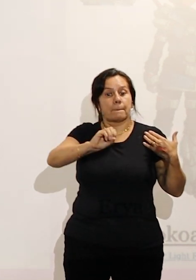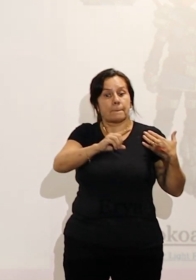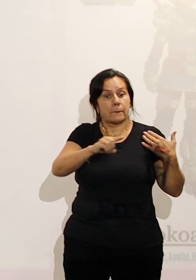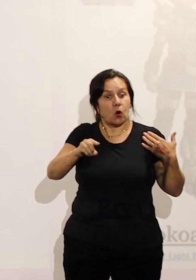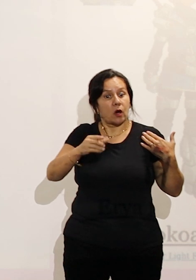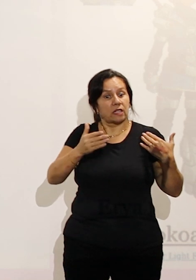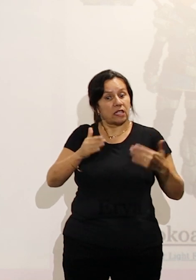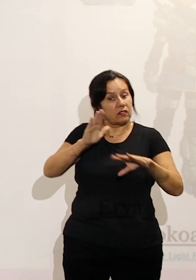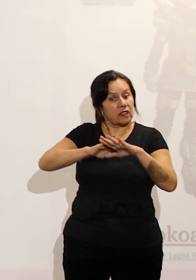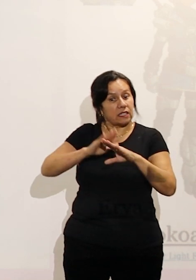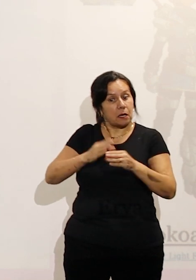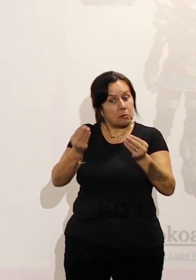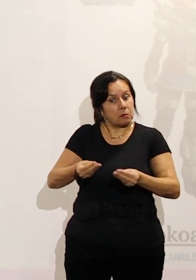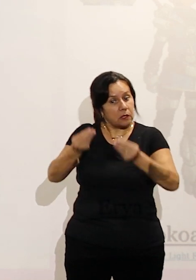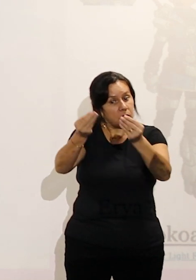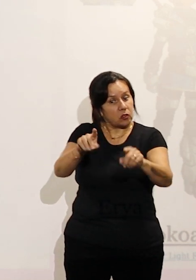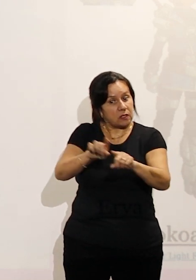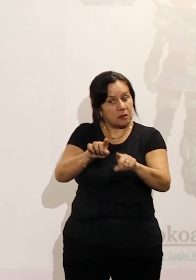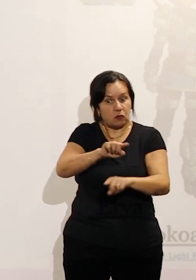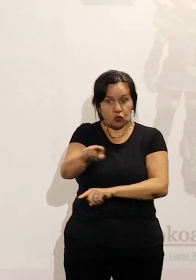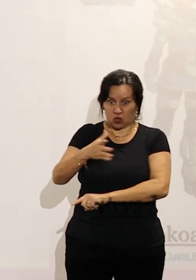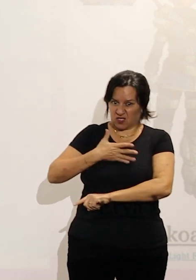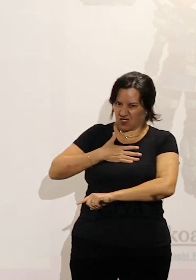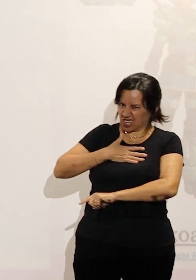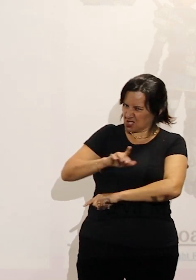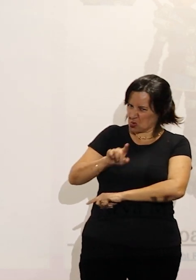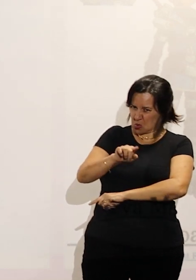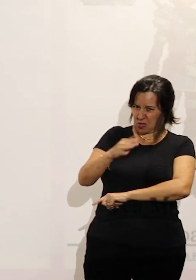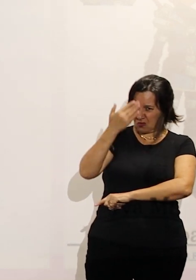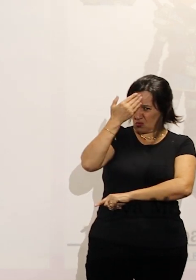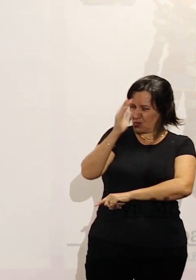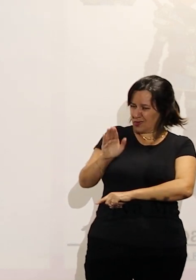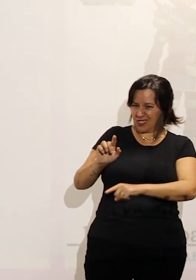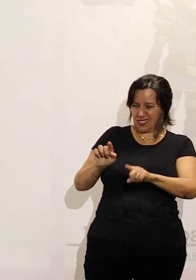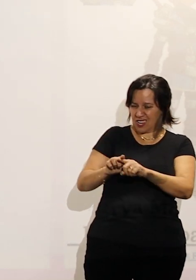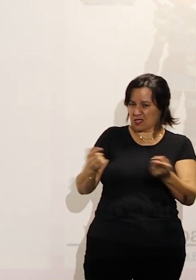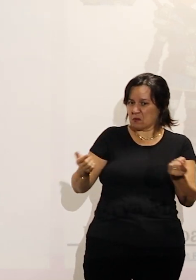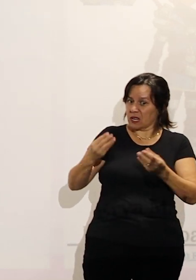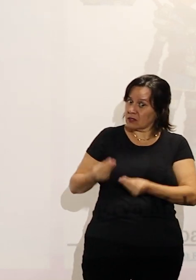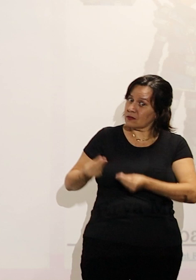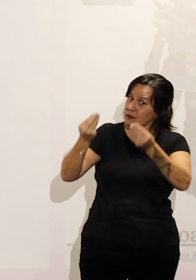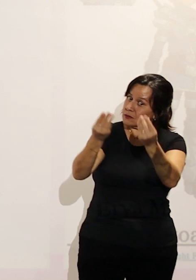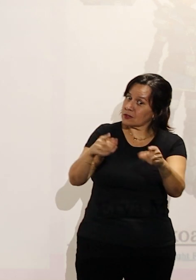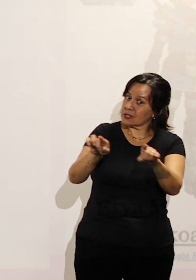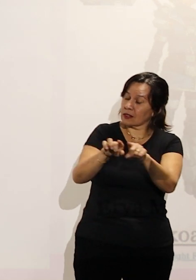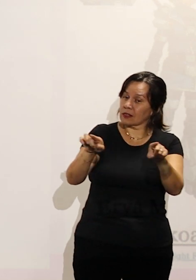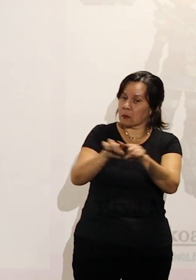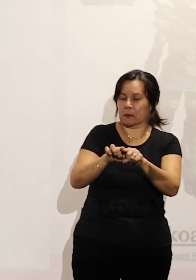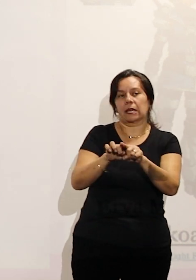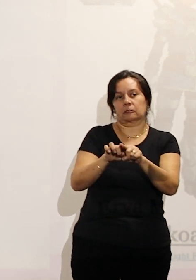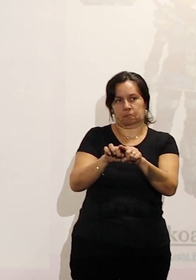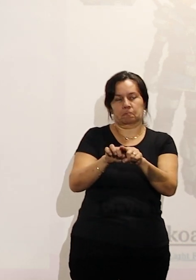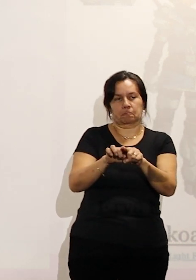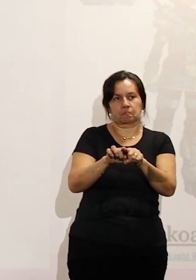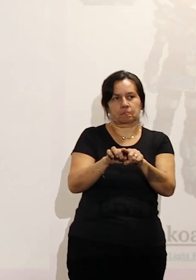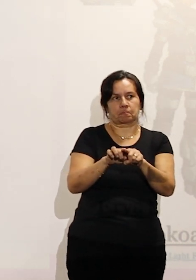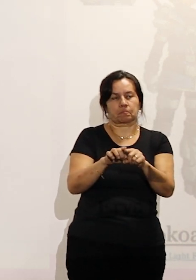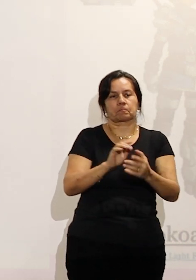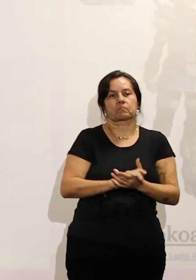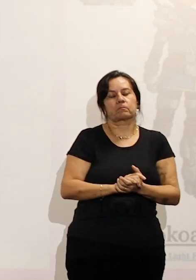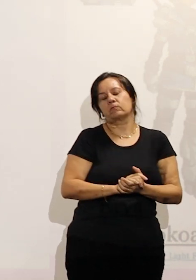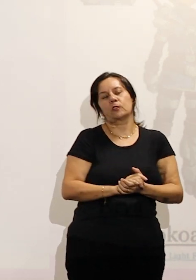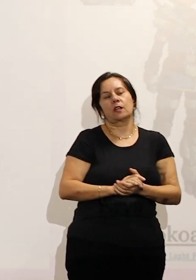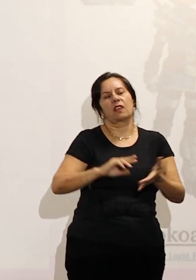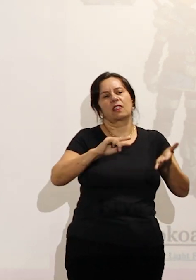para você que diz que não gosta de moda, que não entende de moda e que não quer saber de tudo isso. Né? Então,